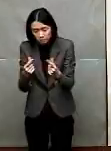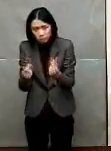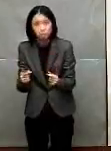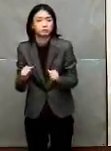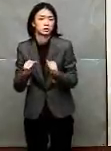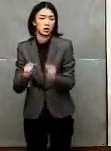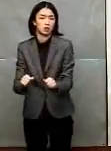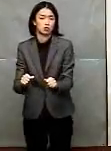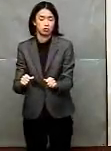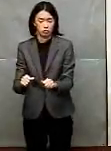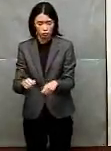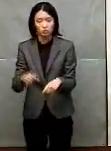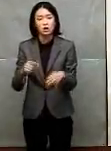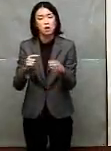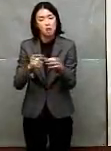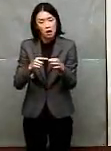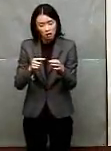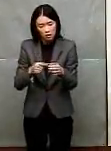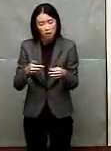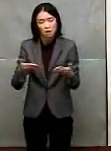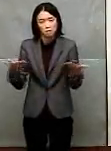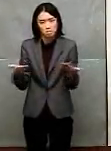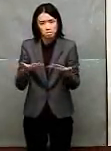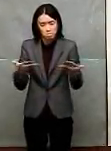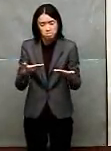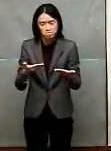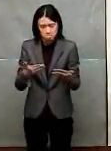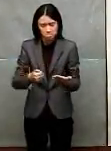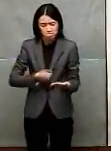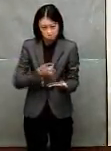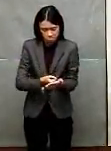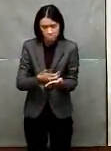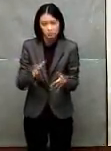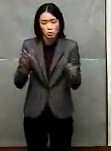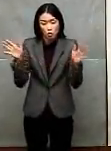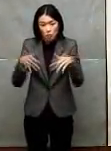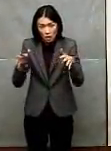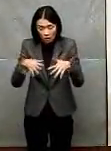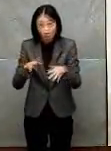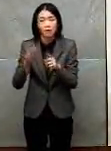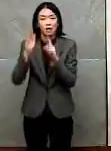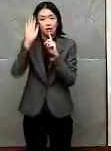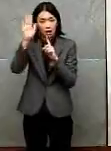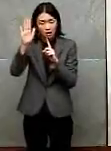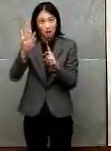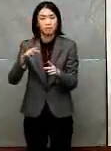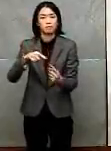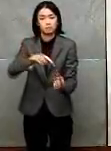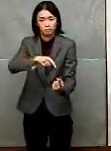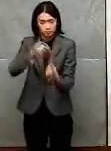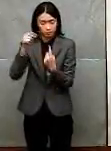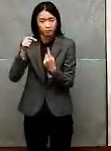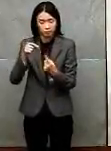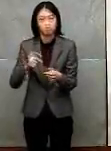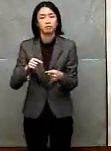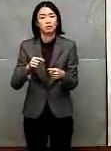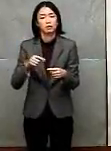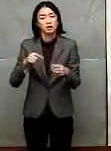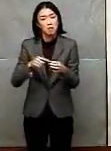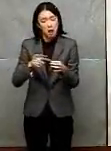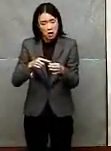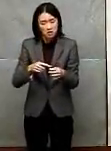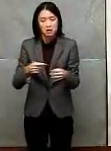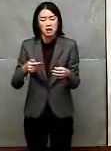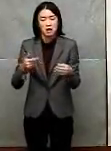ながら、山形で働くことを決意し呼びかける宣言を採択するなど、本県に定着する機